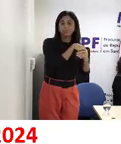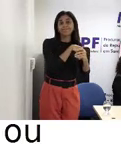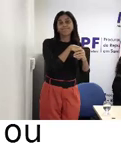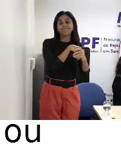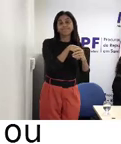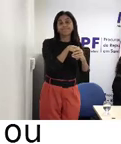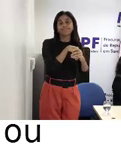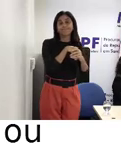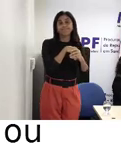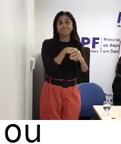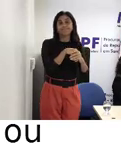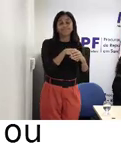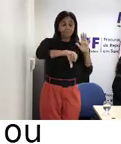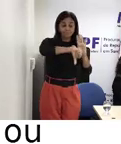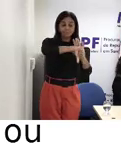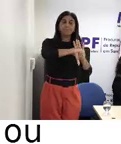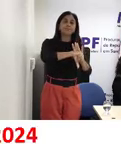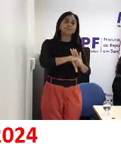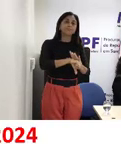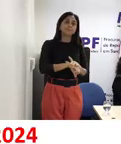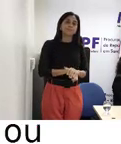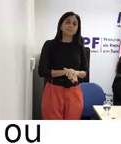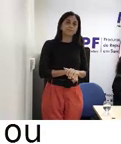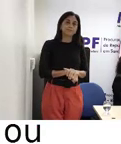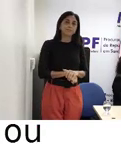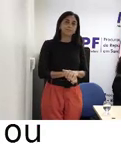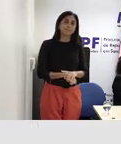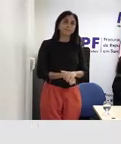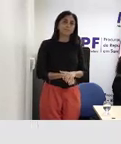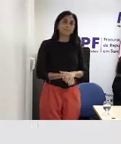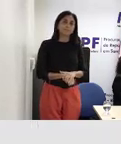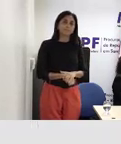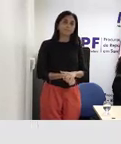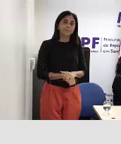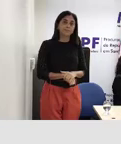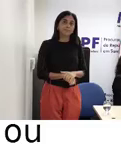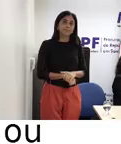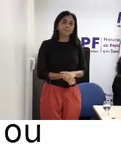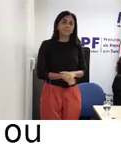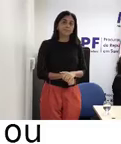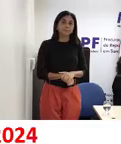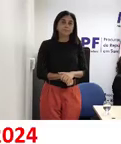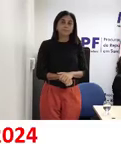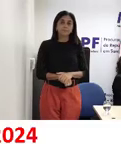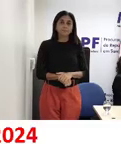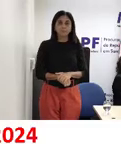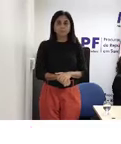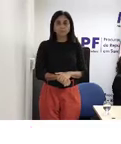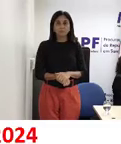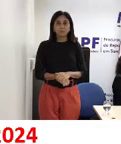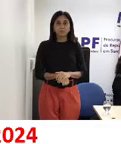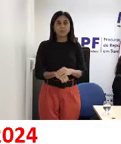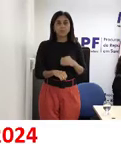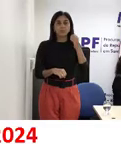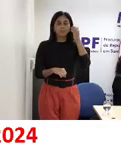aqui para poder a efetivação desse abuso sexual geralmente há então tornou-se também aqui tá ok bom